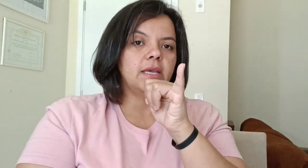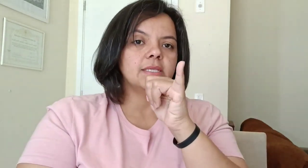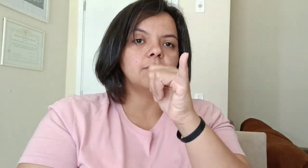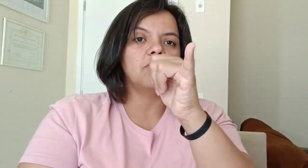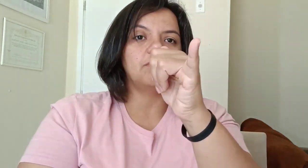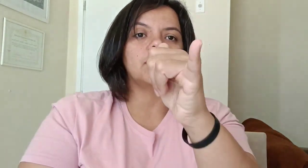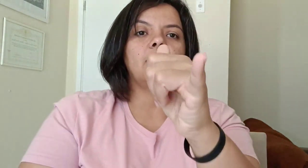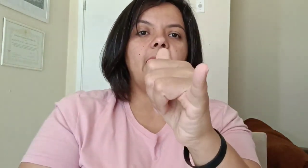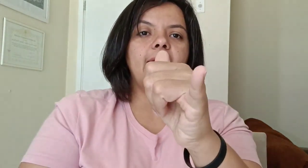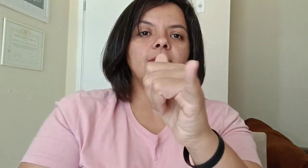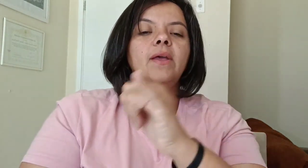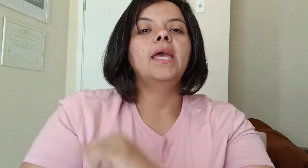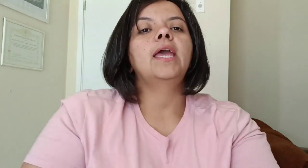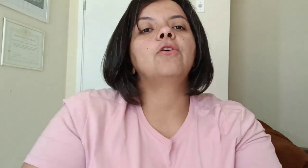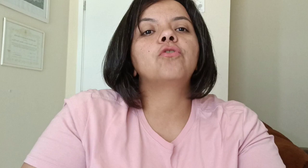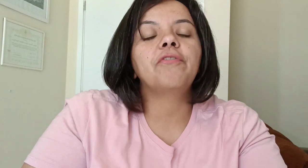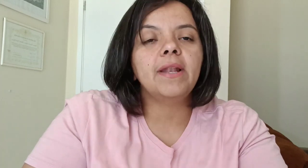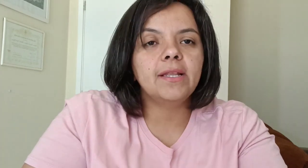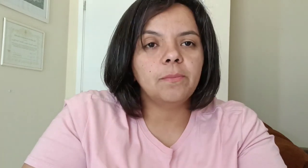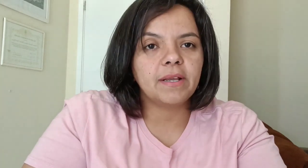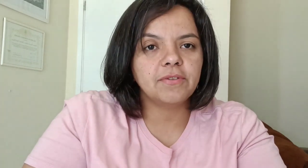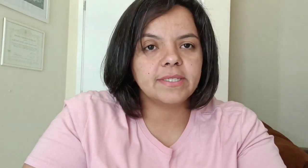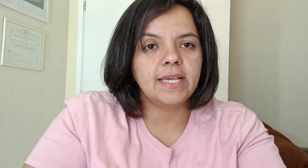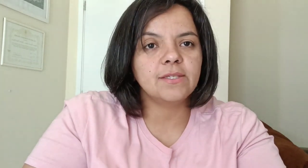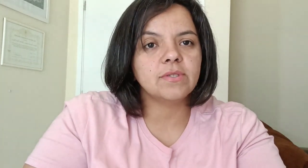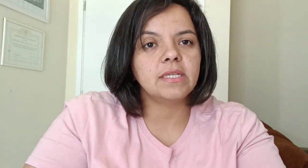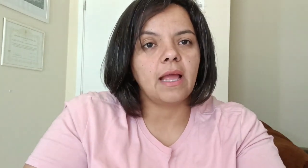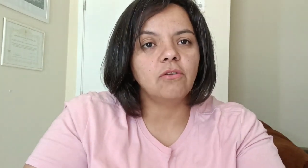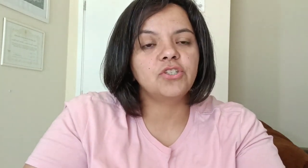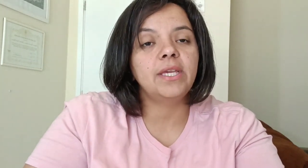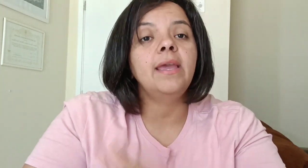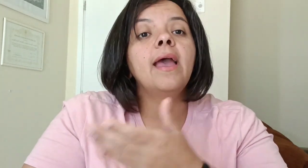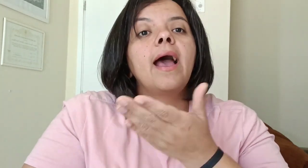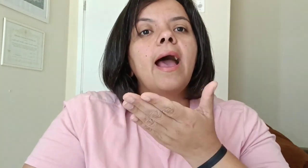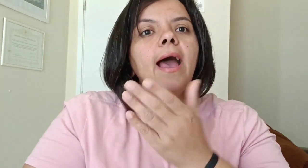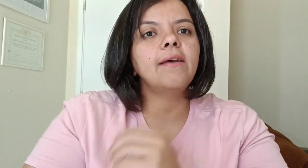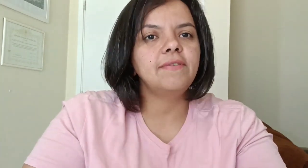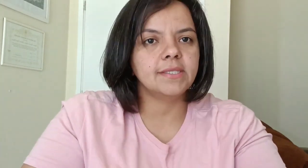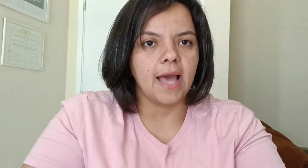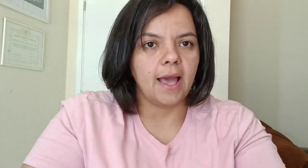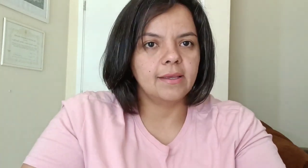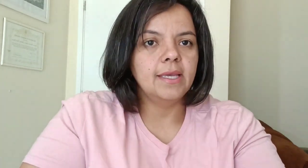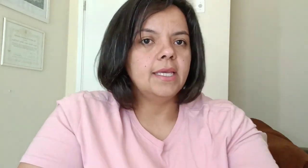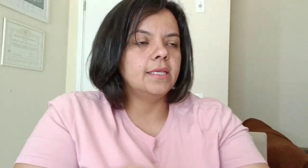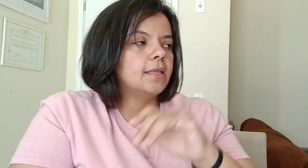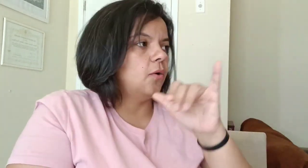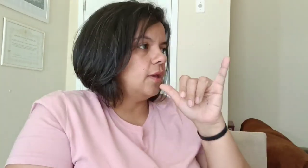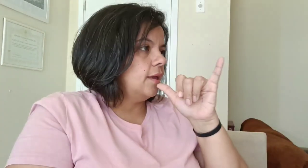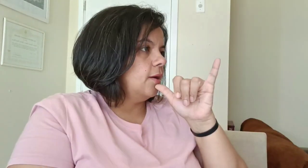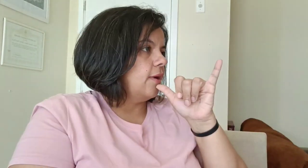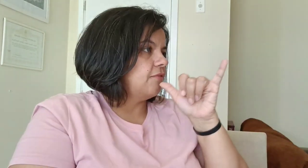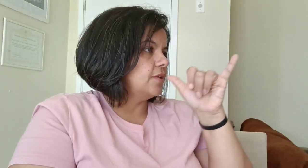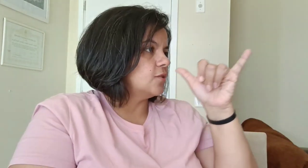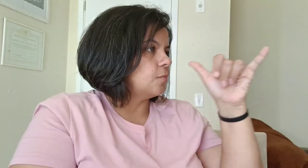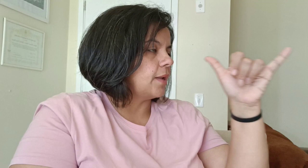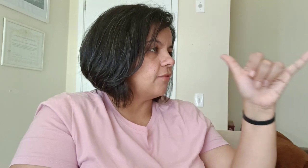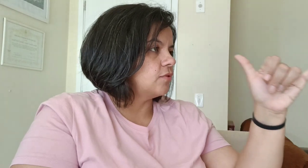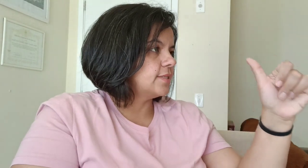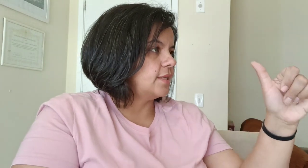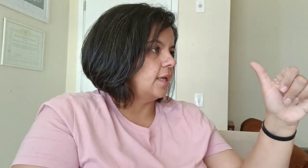esse movimento reto, eu tô falando para vocês o sinal de avisar. Então, eu aviso para